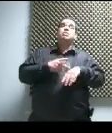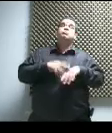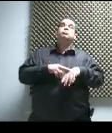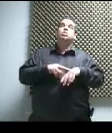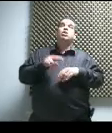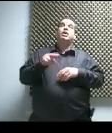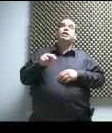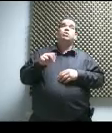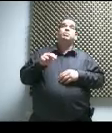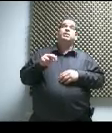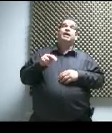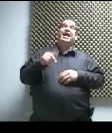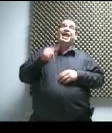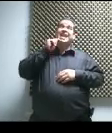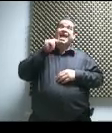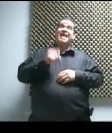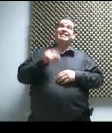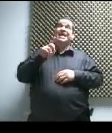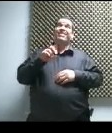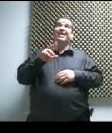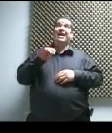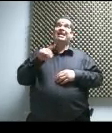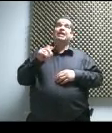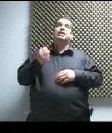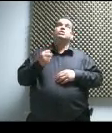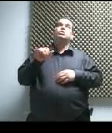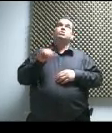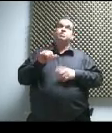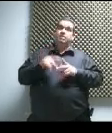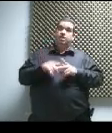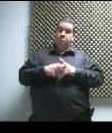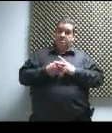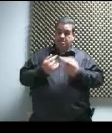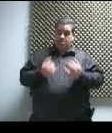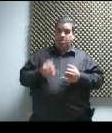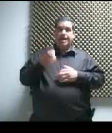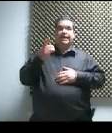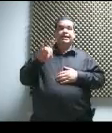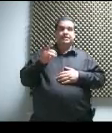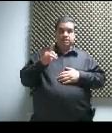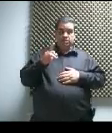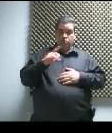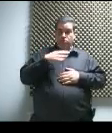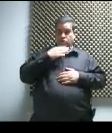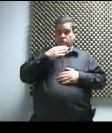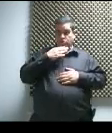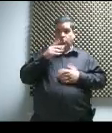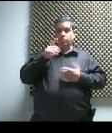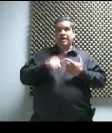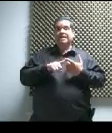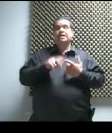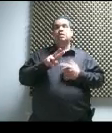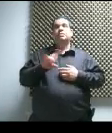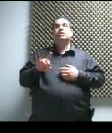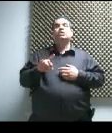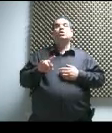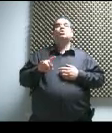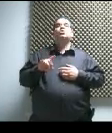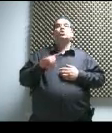Rico en Río Viedras. La tía de Carlitos también estrena ahora el 18 de octubre hasta el 28